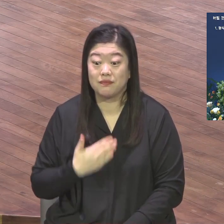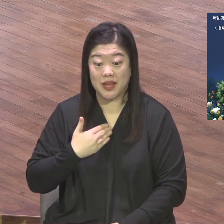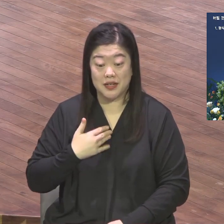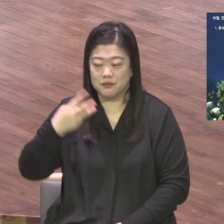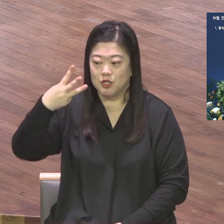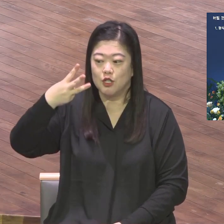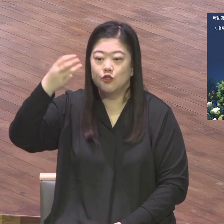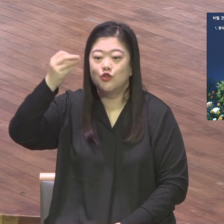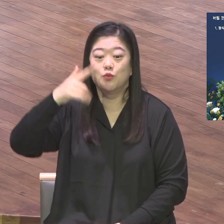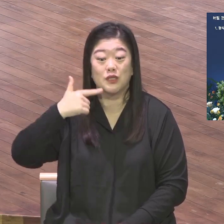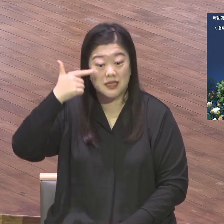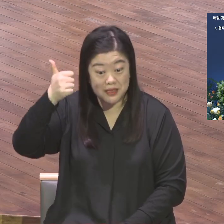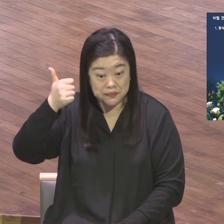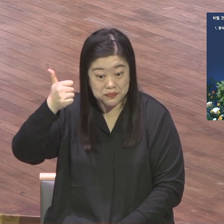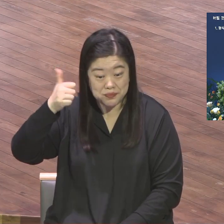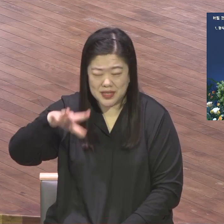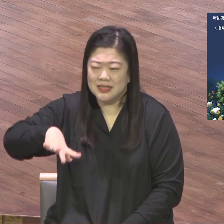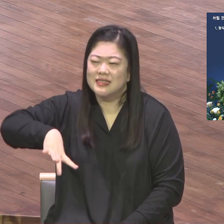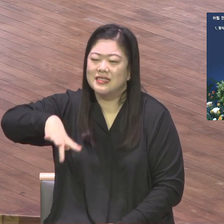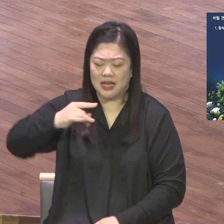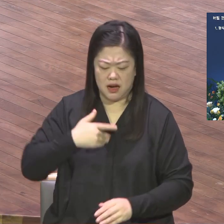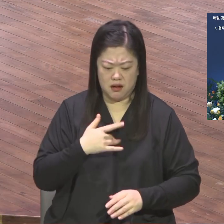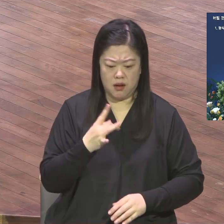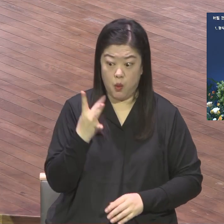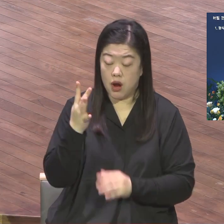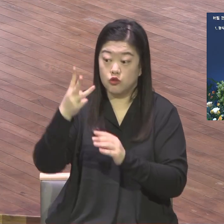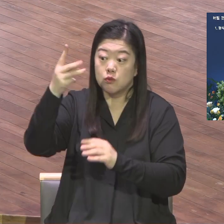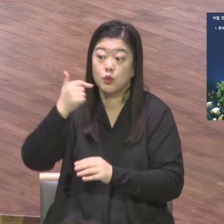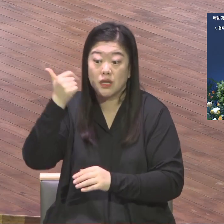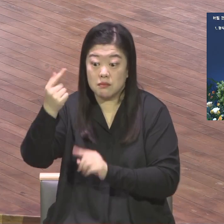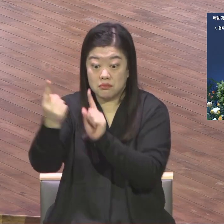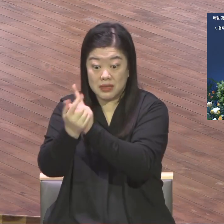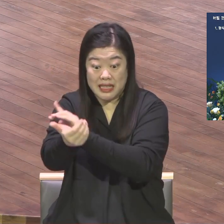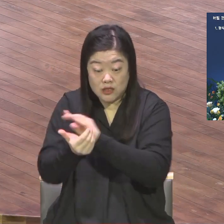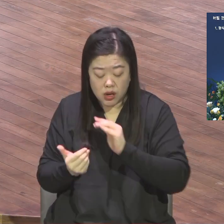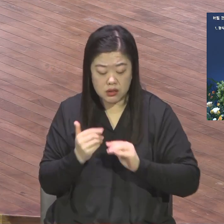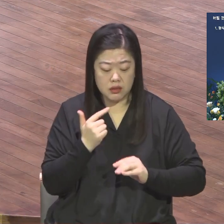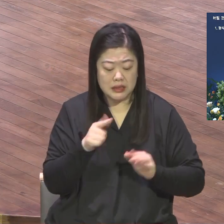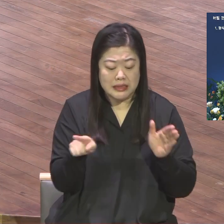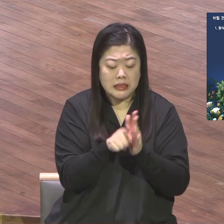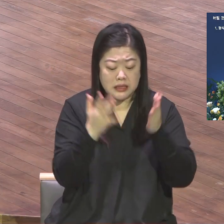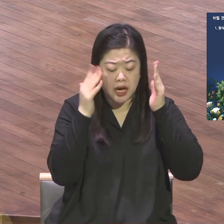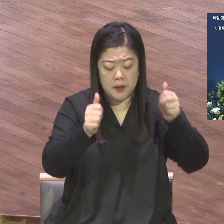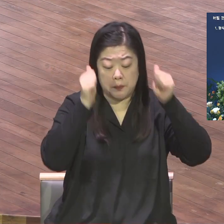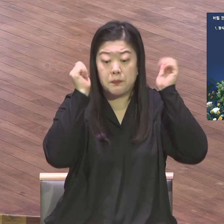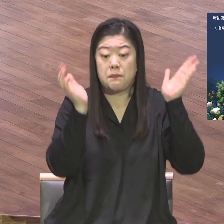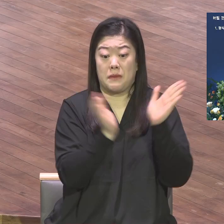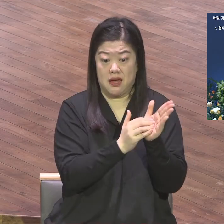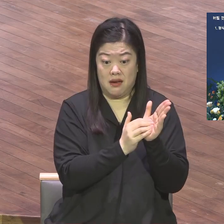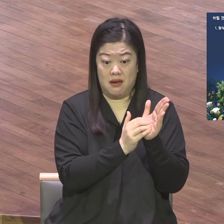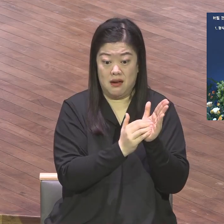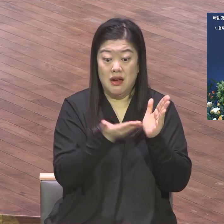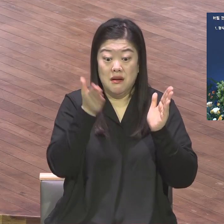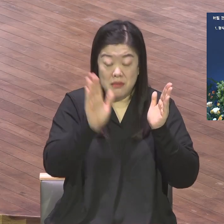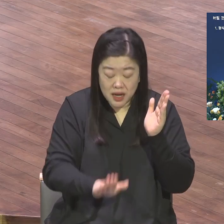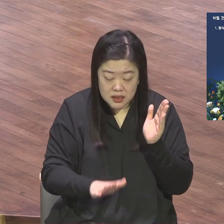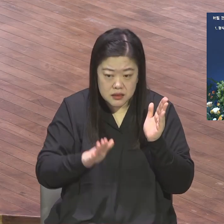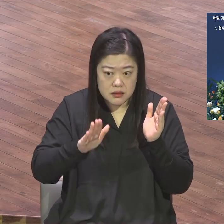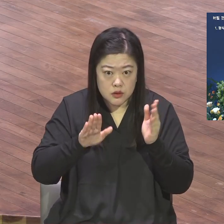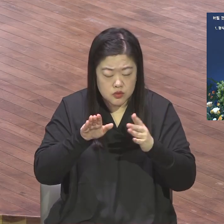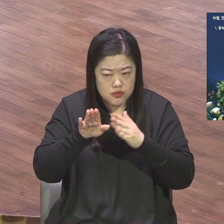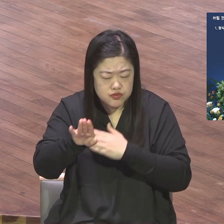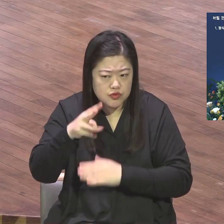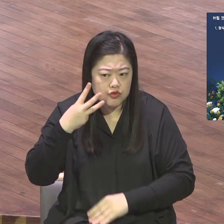유광수 목사님 만나서 예수가 그리스도를 중심으로 이 복음을 깨닫지 못했으면 내가 이 자리에 서 있지도